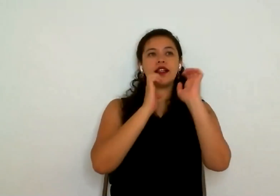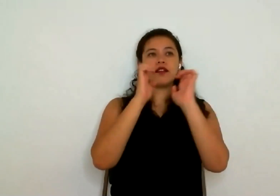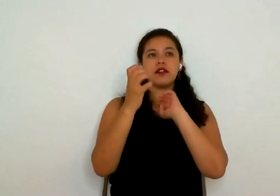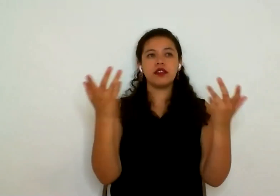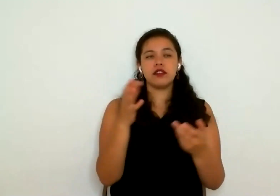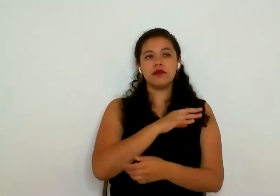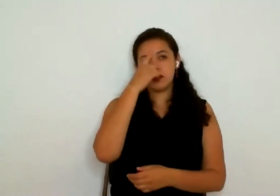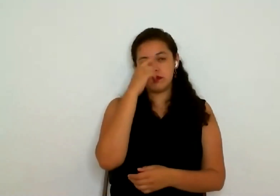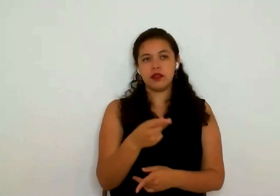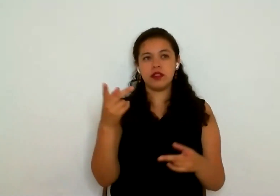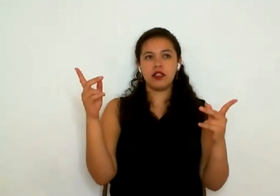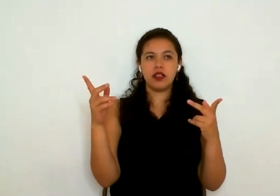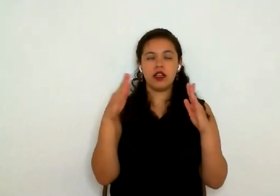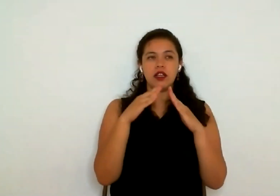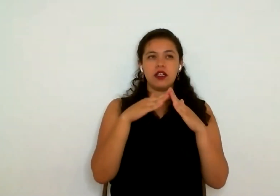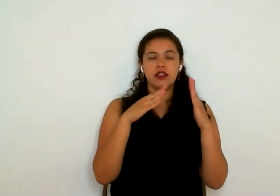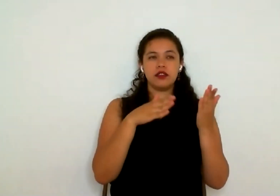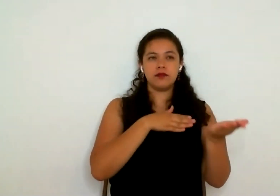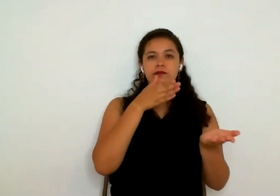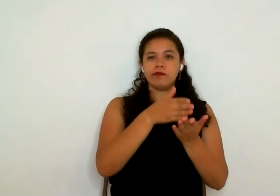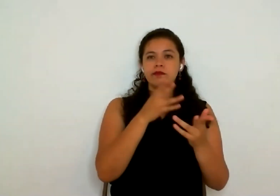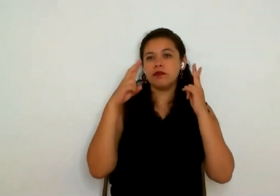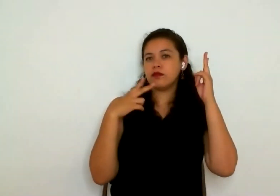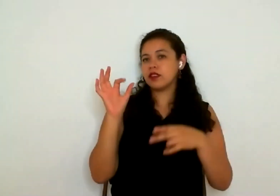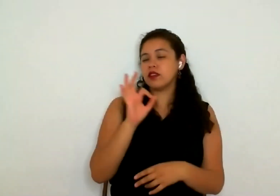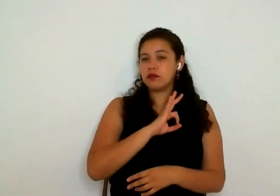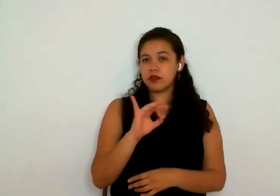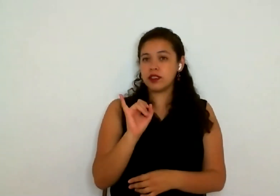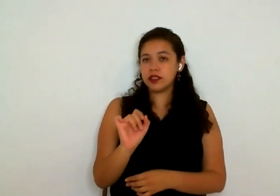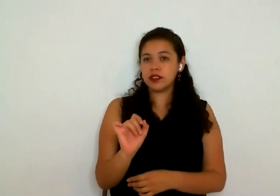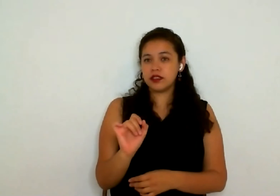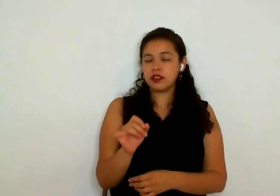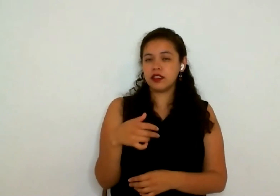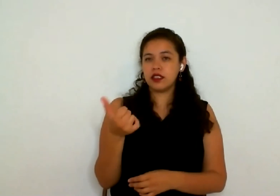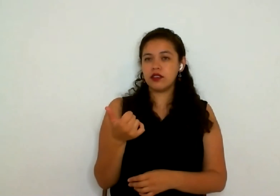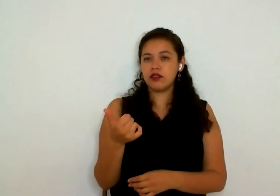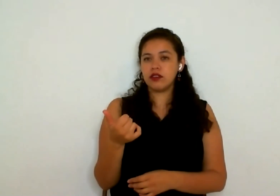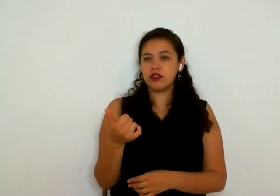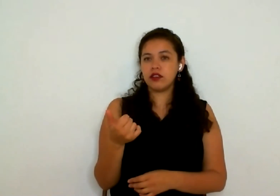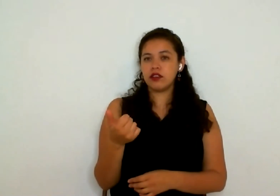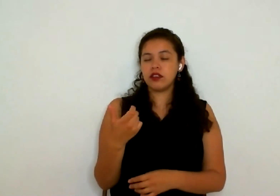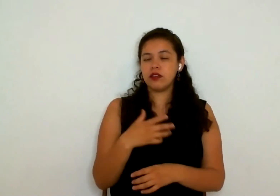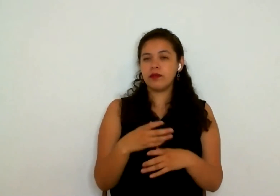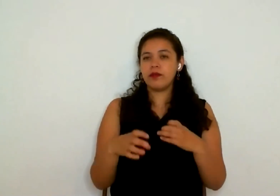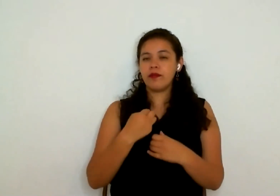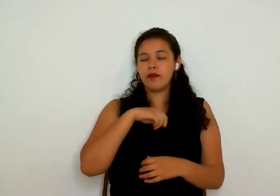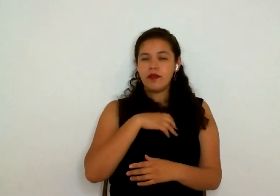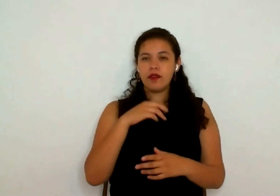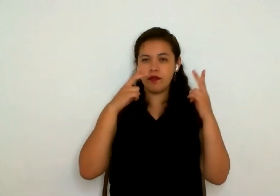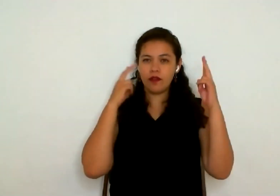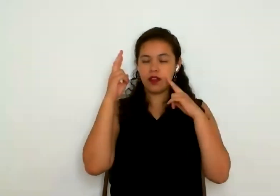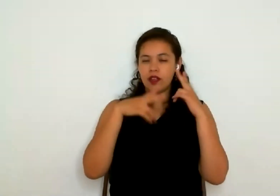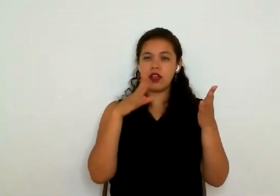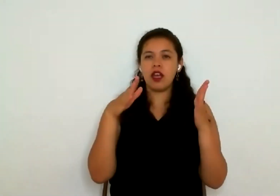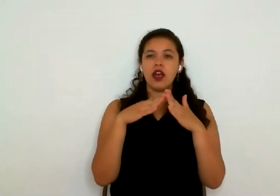visita domiciliaria si es que hay la posibilidad son otros nosotros vimos que la visita domiciliaria por